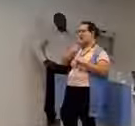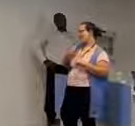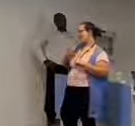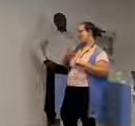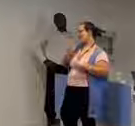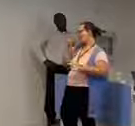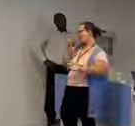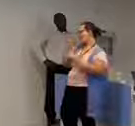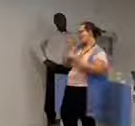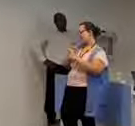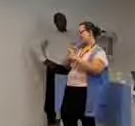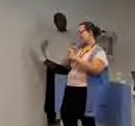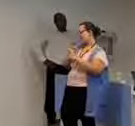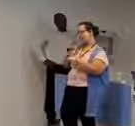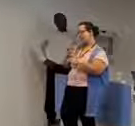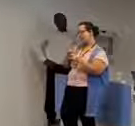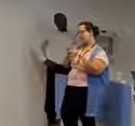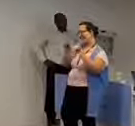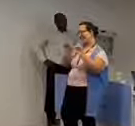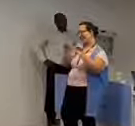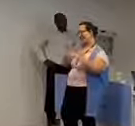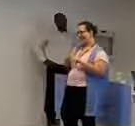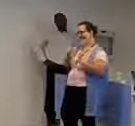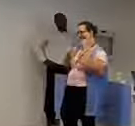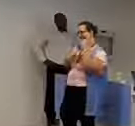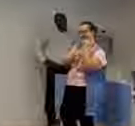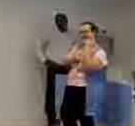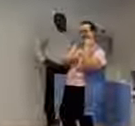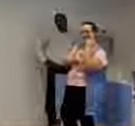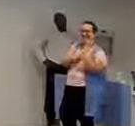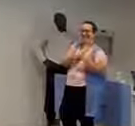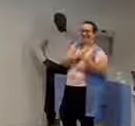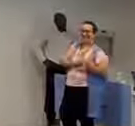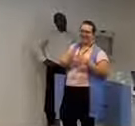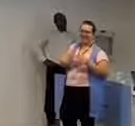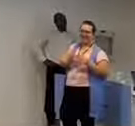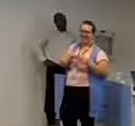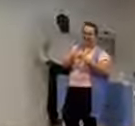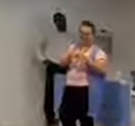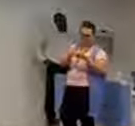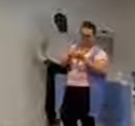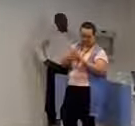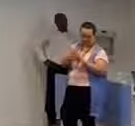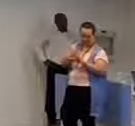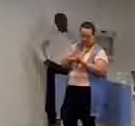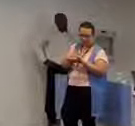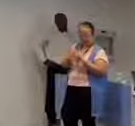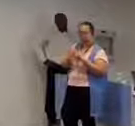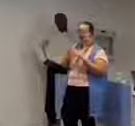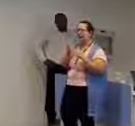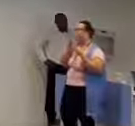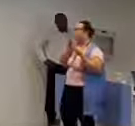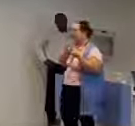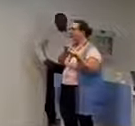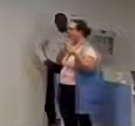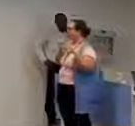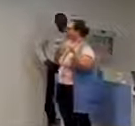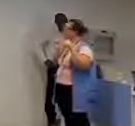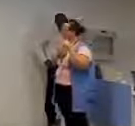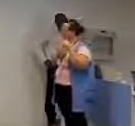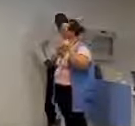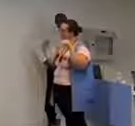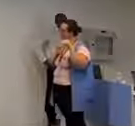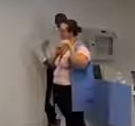fazer dentro do software, que na verdade, conforme a gente foi projetando, o software ele vai guardando informações, ele